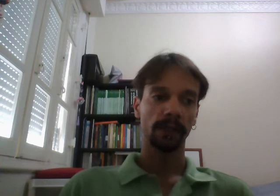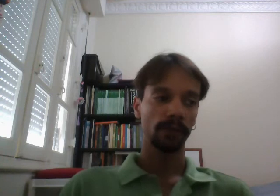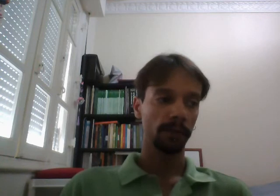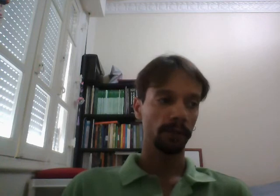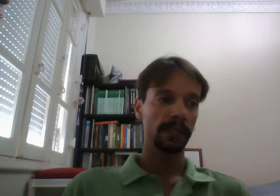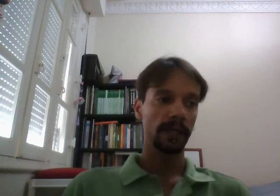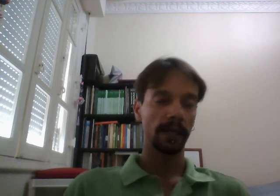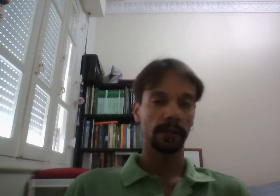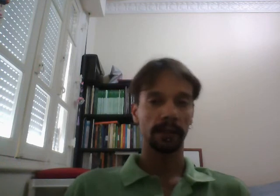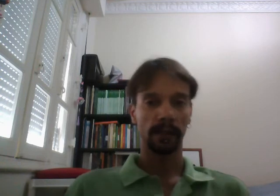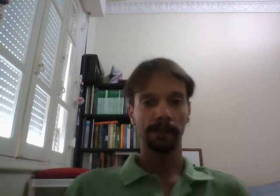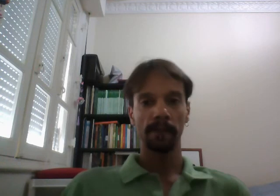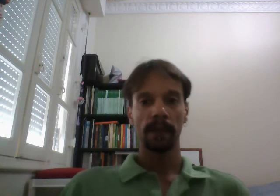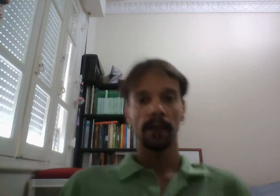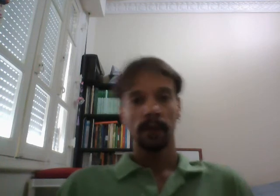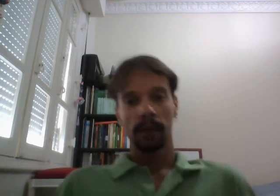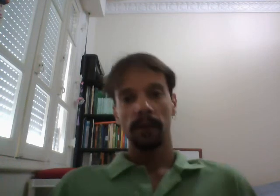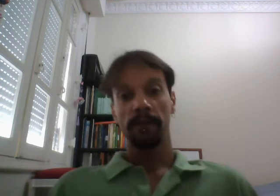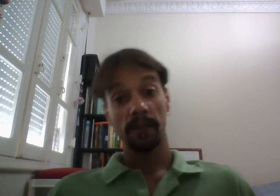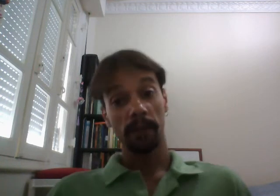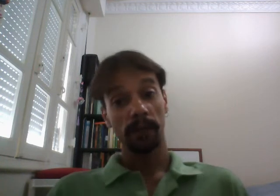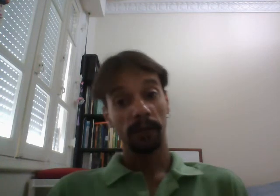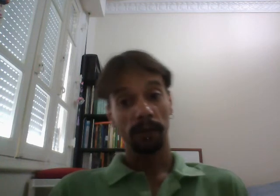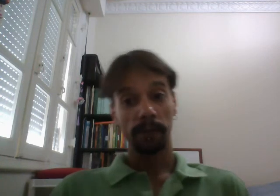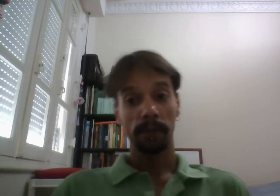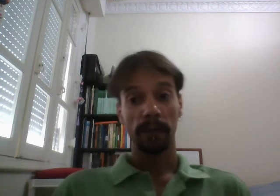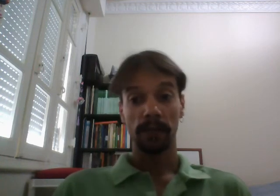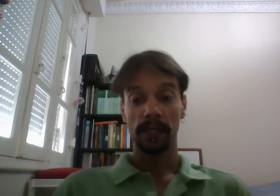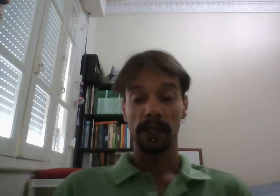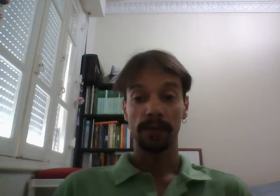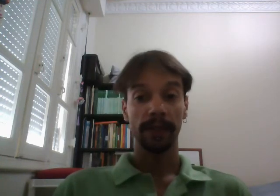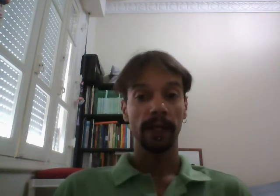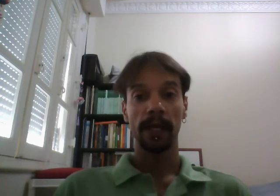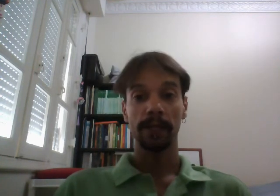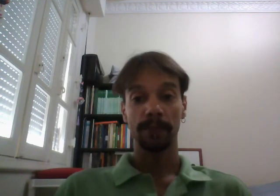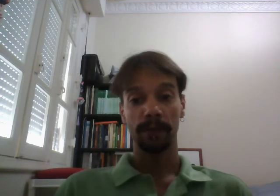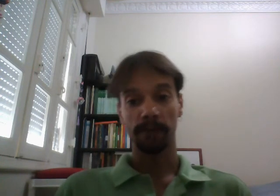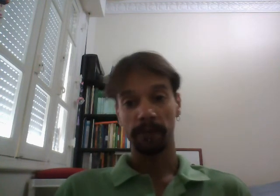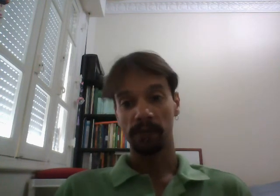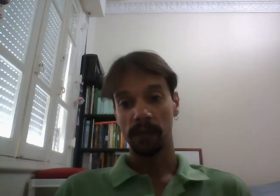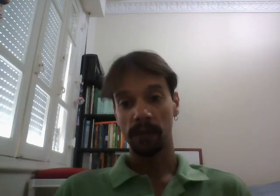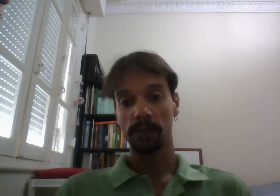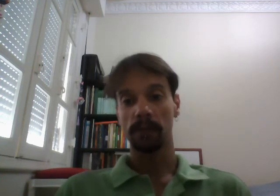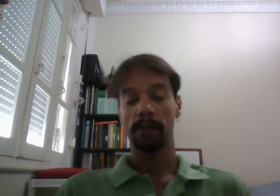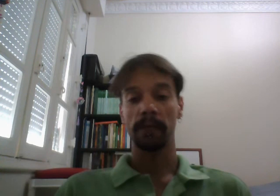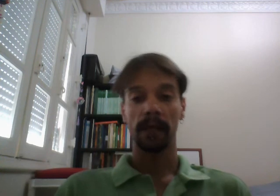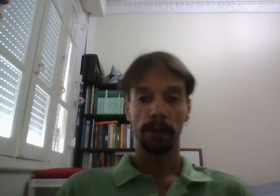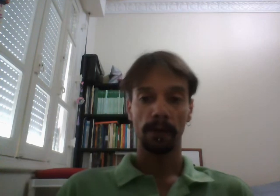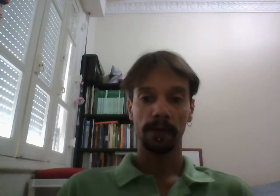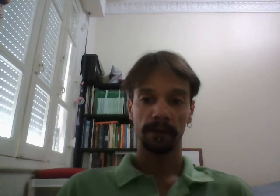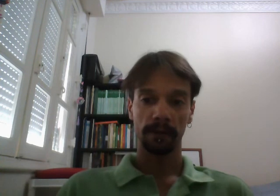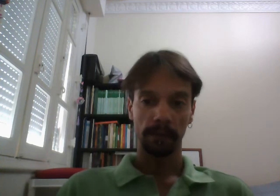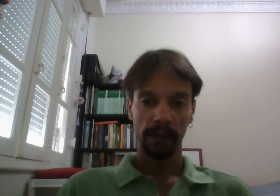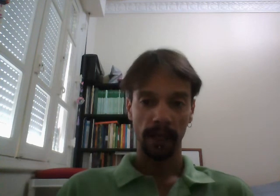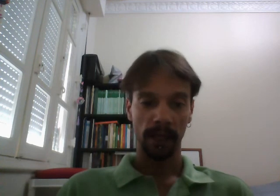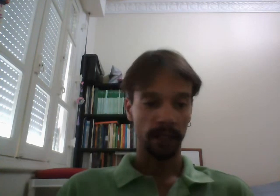falando sobre todas elas, né? E fim de semana eu tenho um problema de acesso à internet, porque eu vou para Volta Redonda para aplicar a prova. A internet